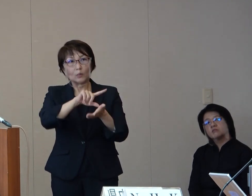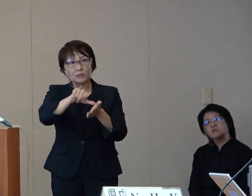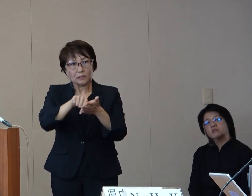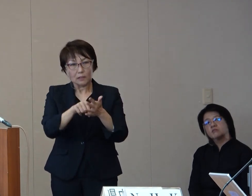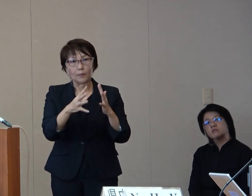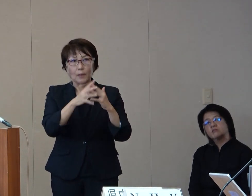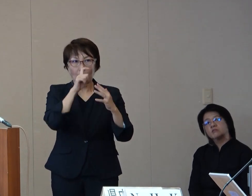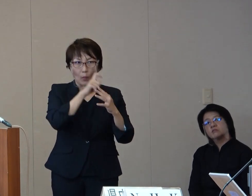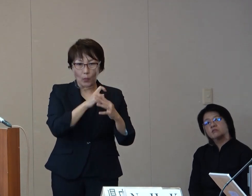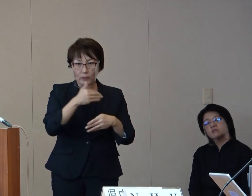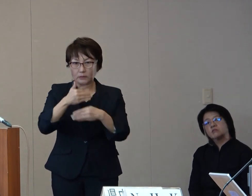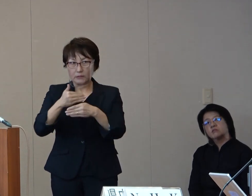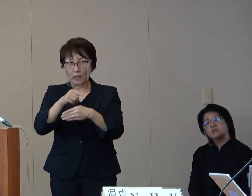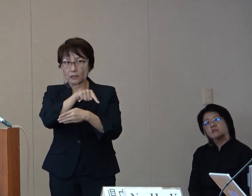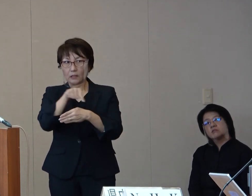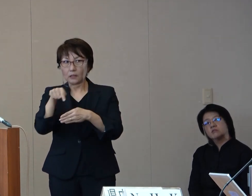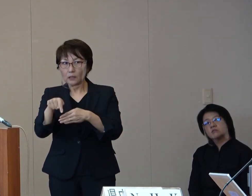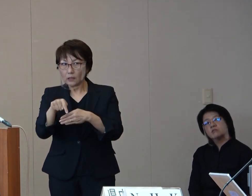ブーバー